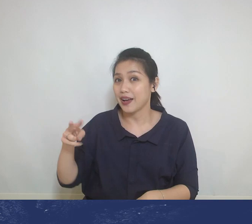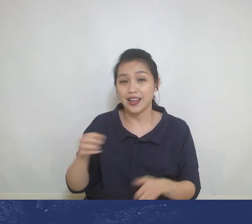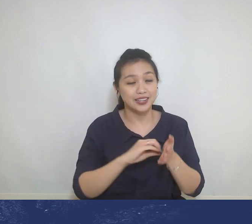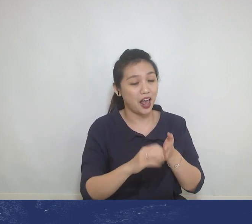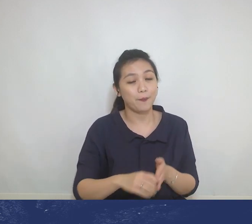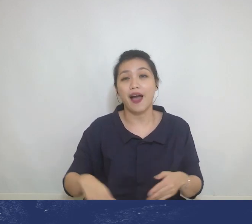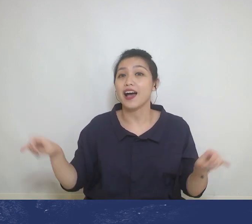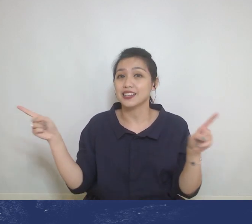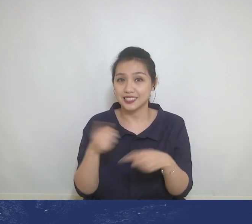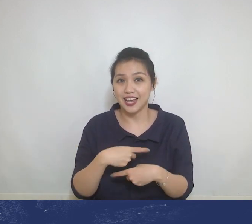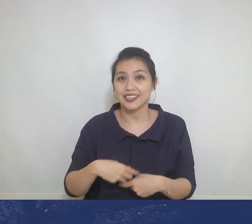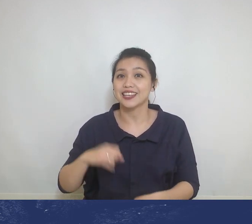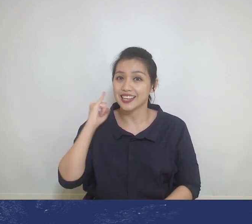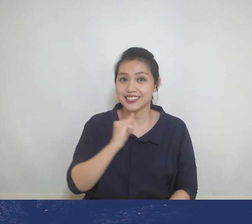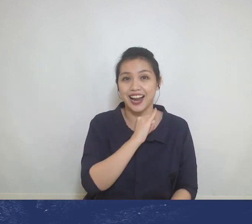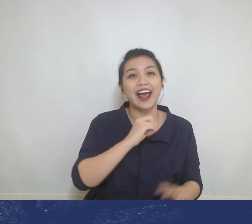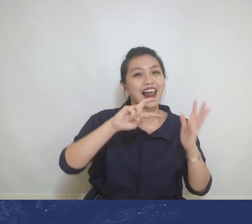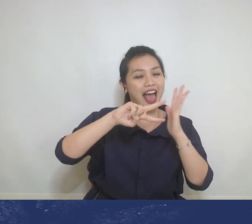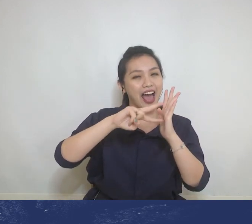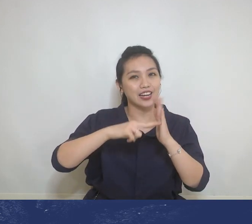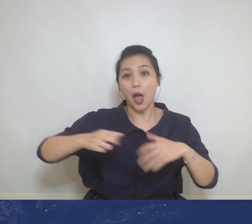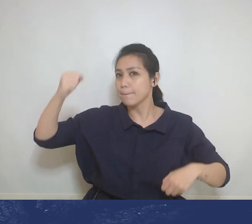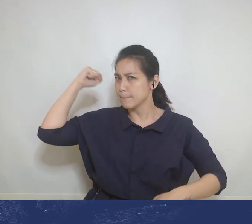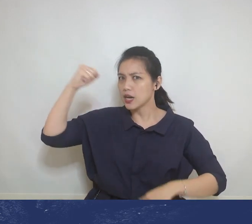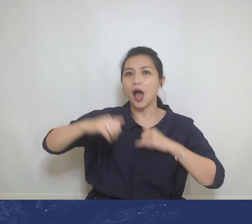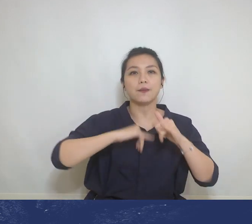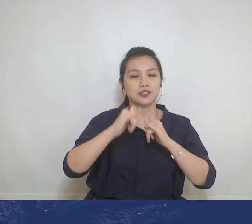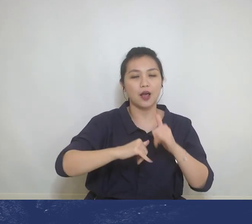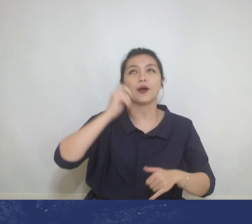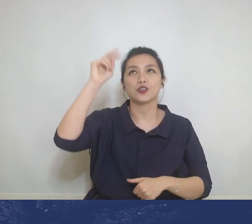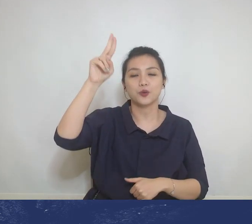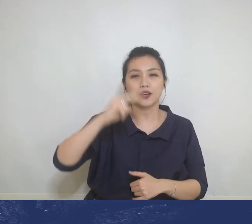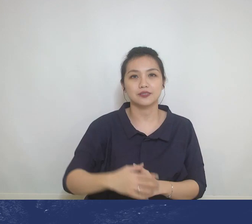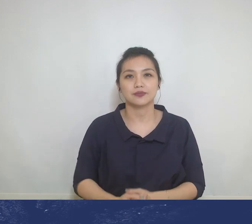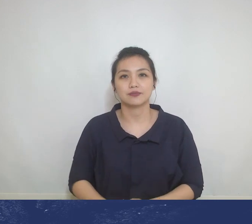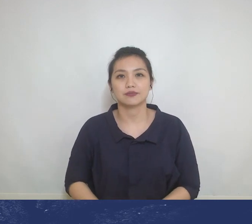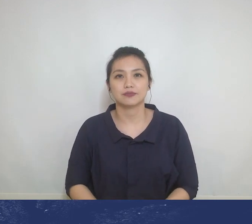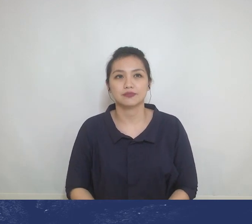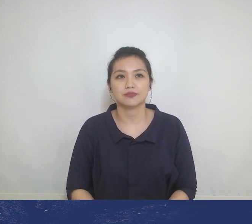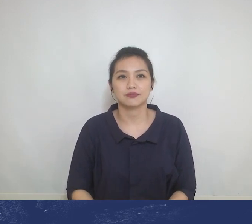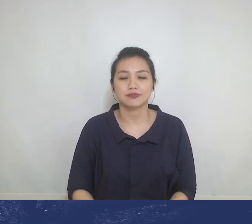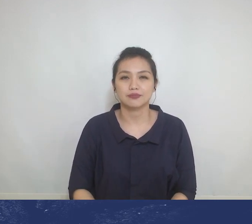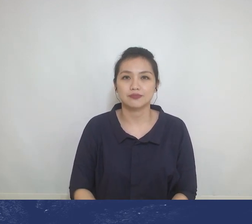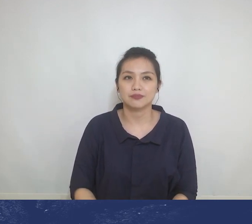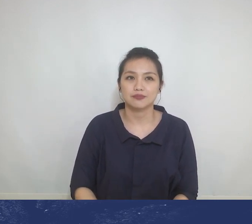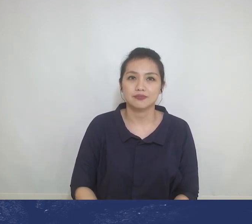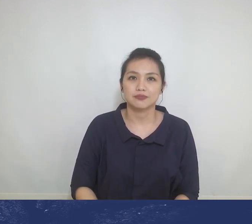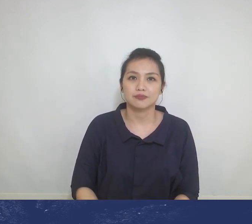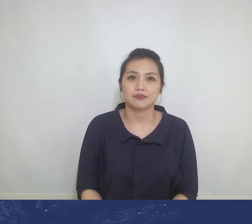menjadi Israel, berkemenangan bersama Tuhan. Itu seolah-olah kayak sebenarnya Tuhan itu ngomong,